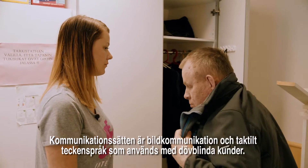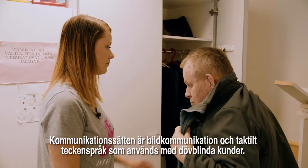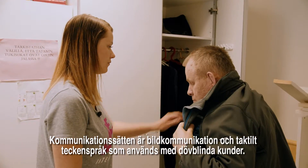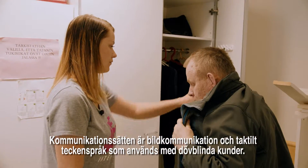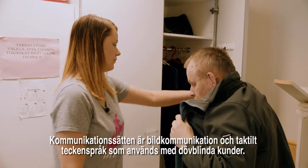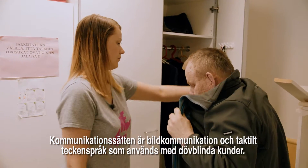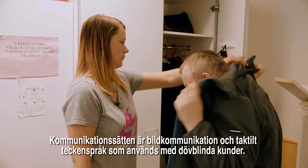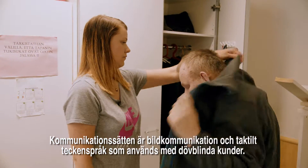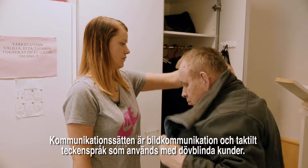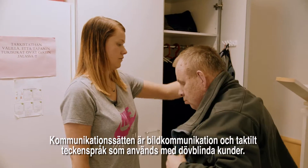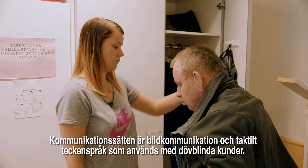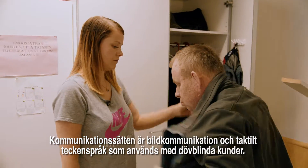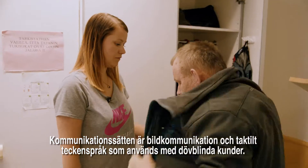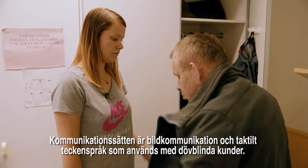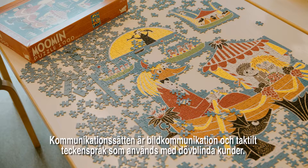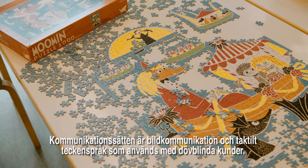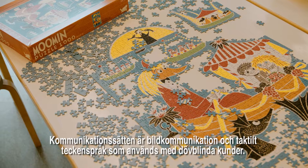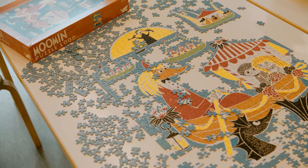kuurosokeiden asiakkaiden kanssa.